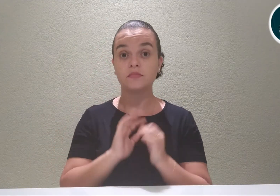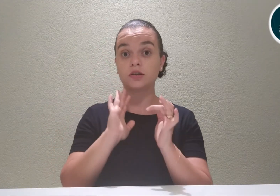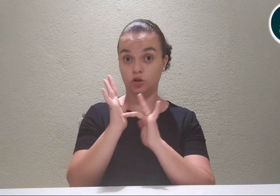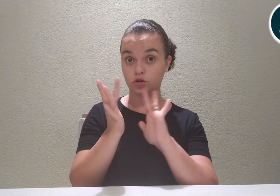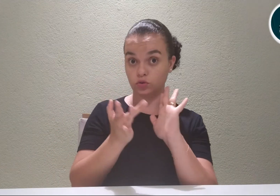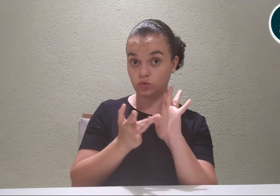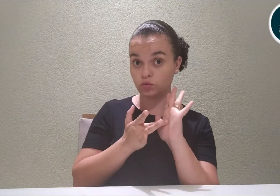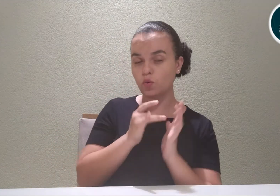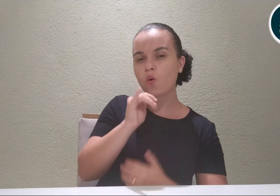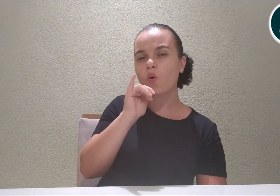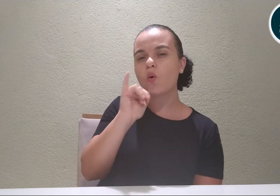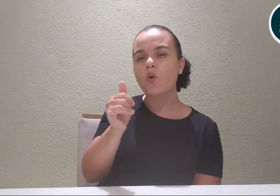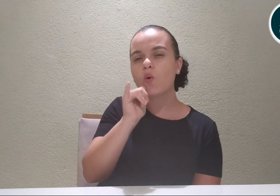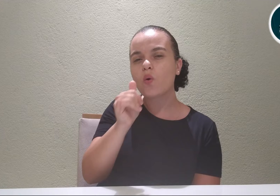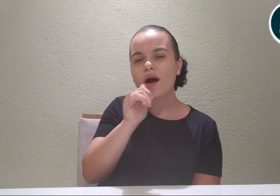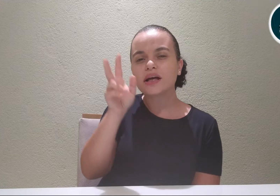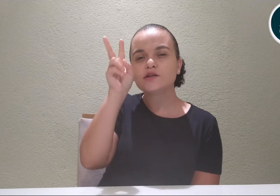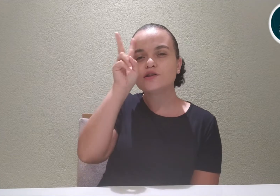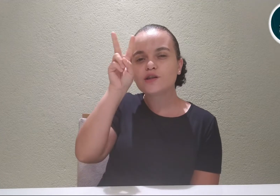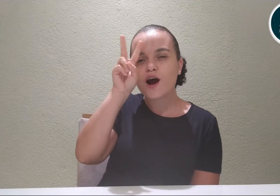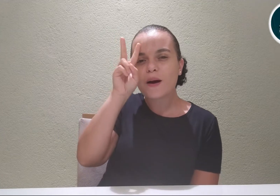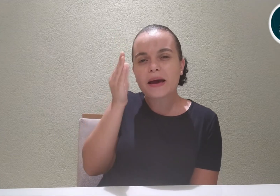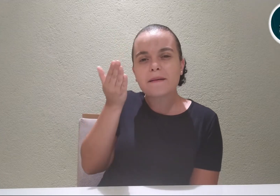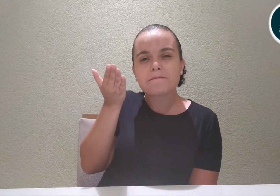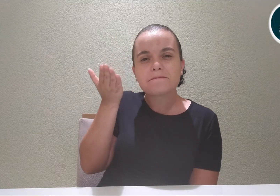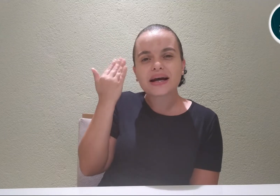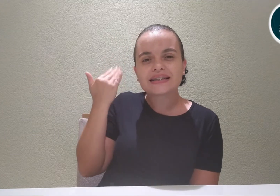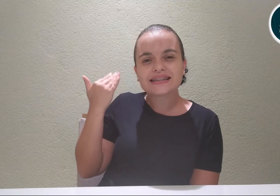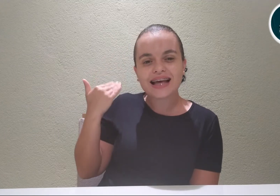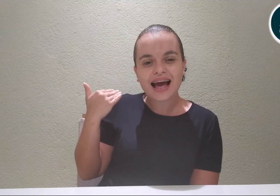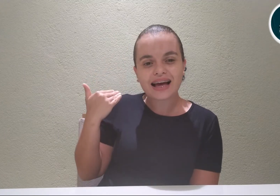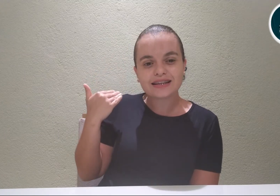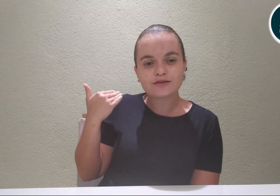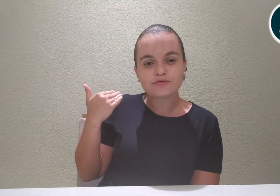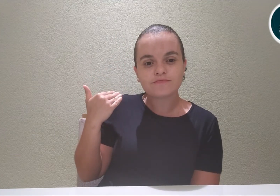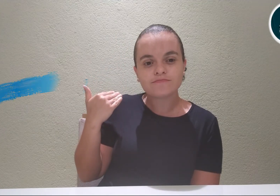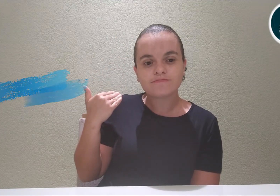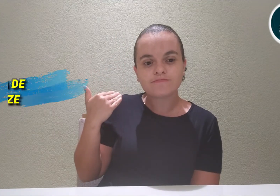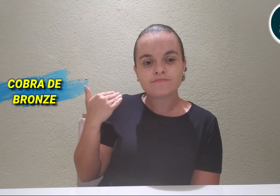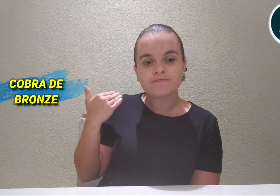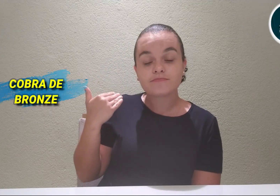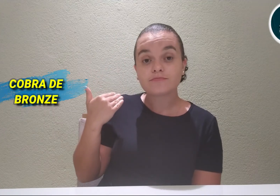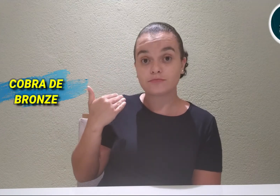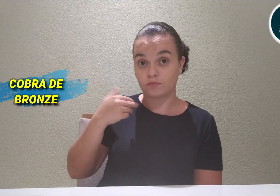Nicodemos não entende aquilo. E Jesus então faz referência